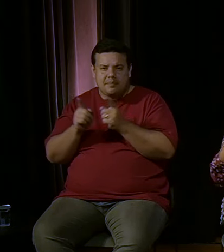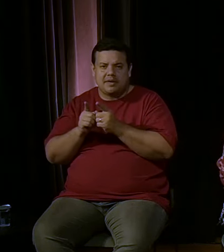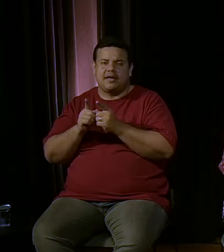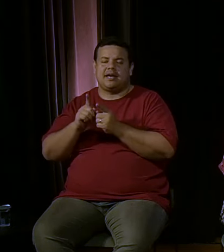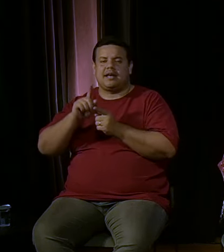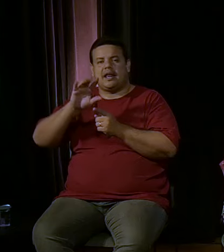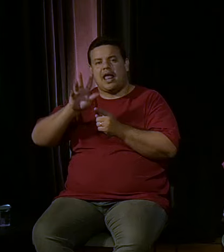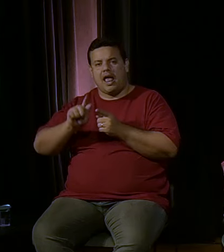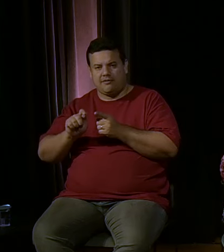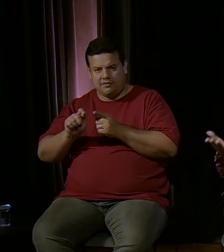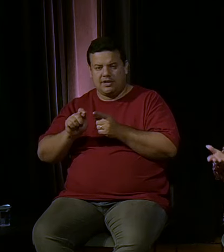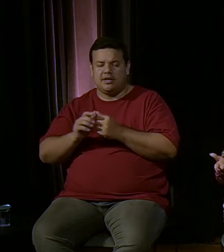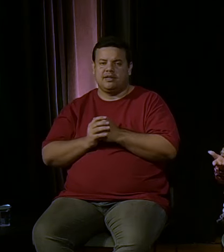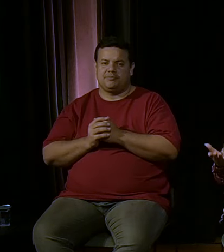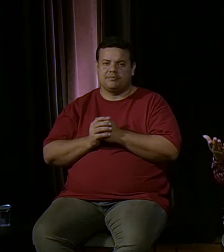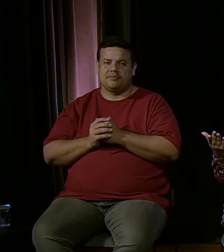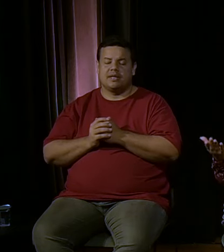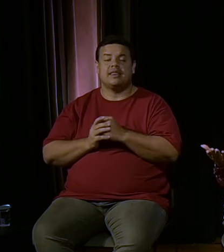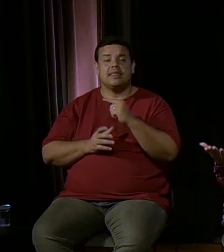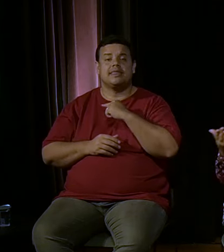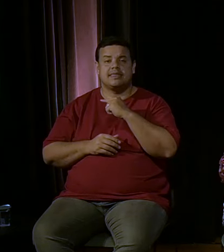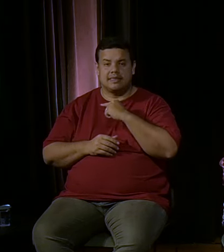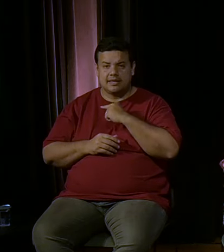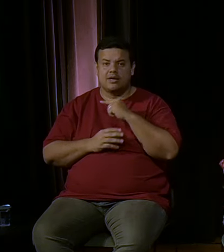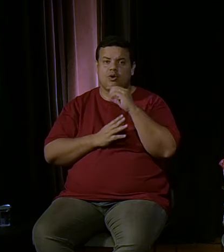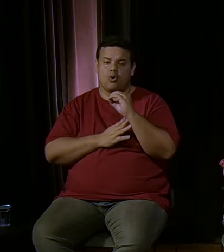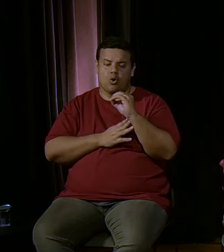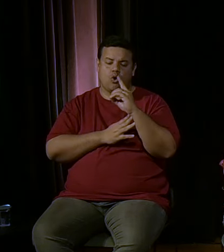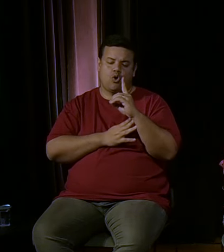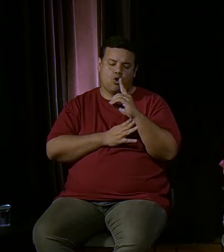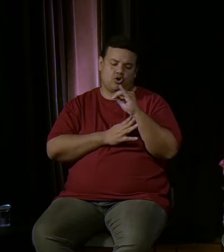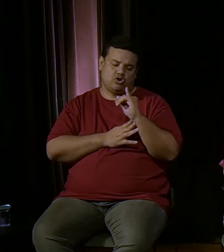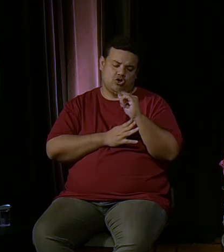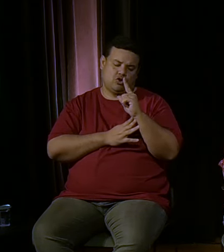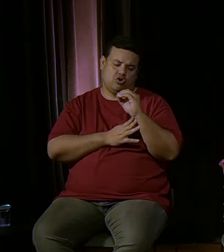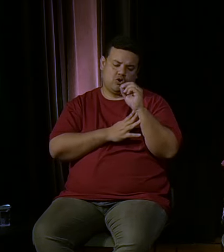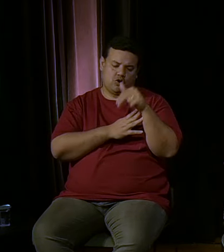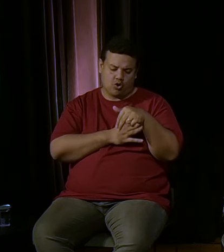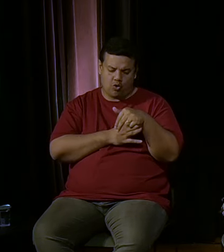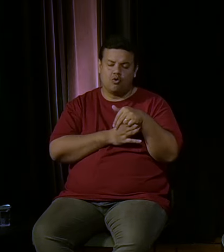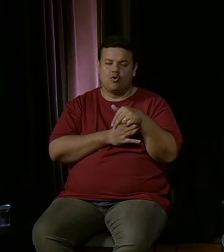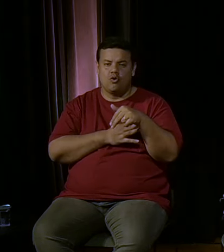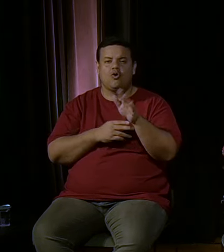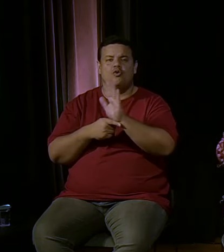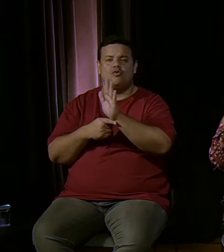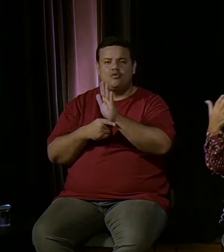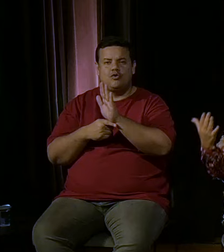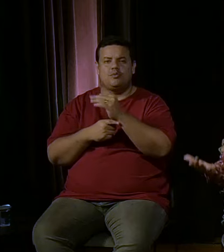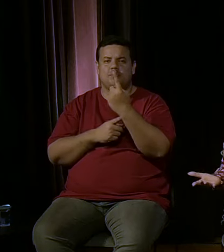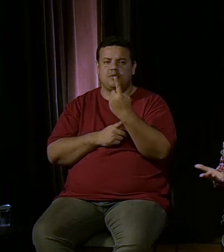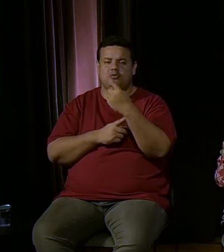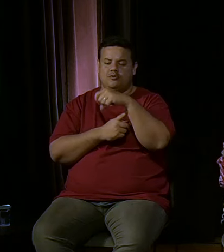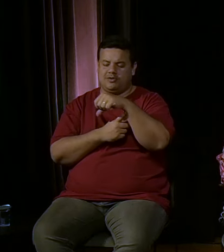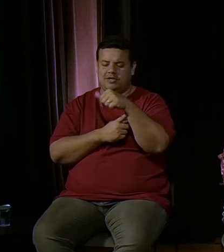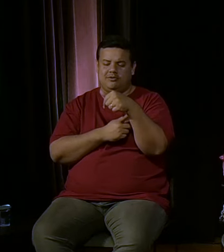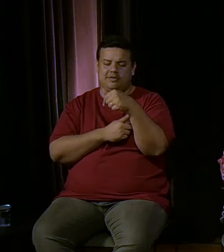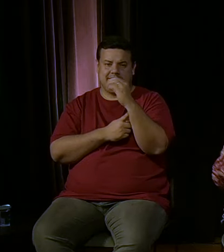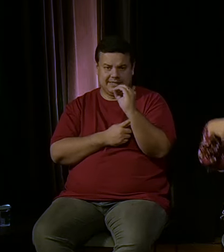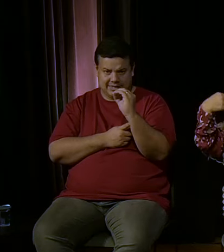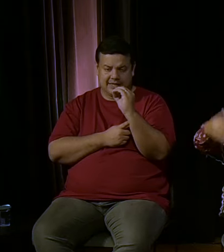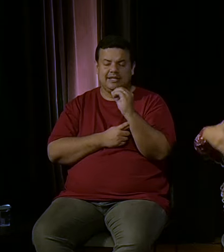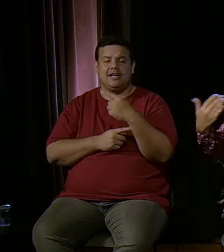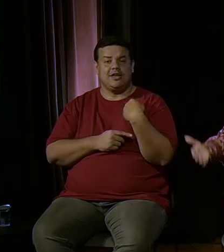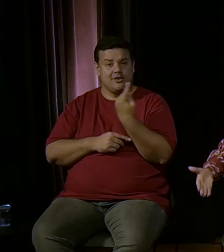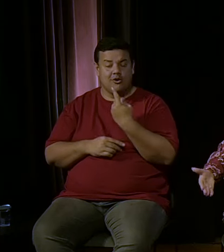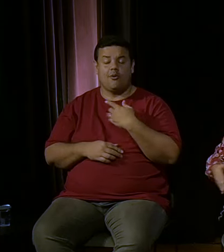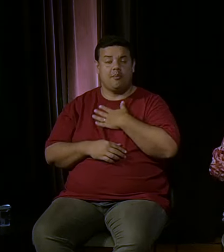A gente tem também o próprio Odilon Lopes, que fez um filme em 1970, que a gente teve o prazer e a oportunidade